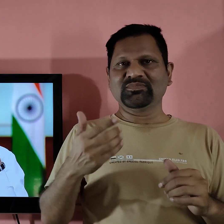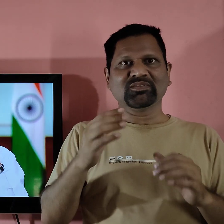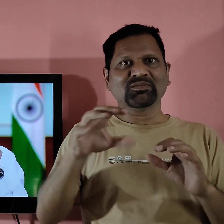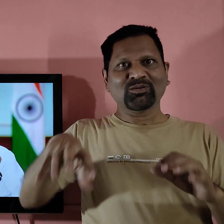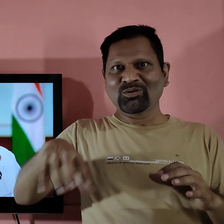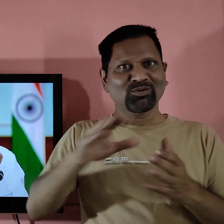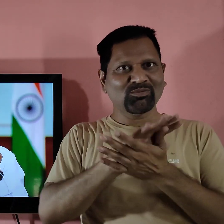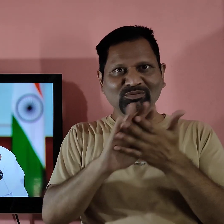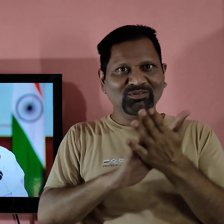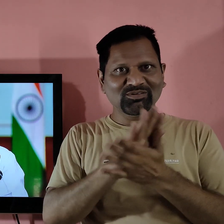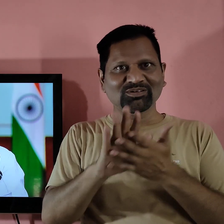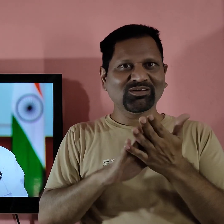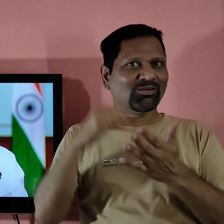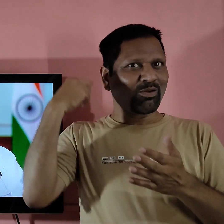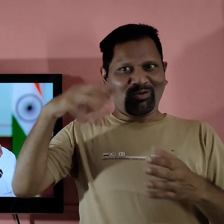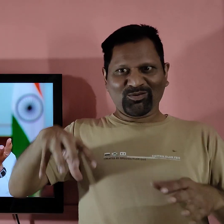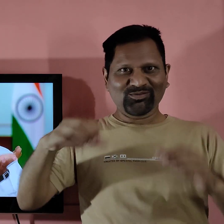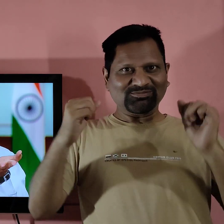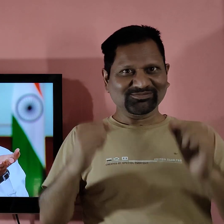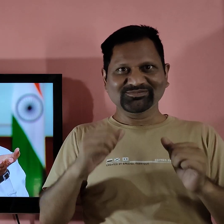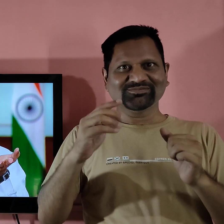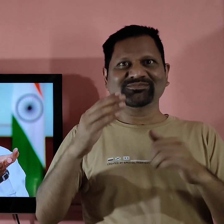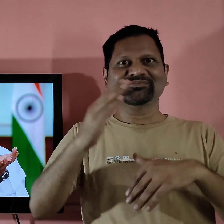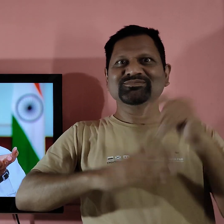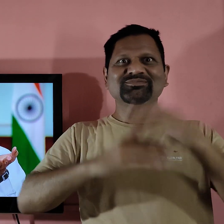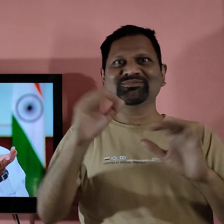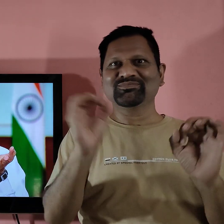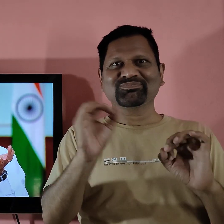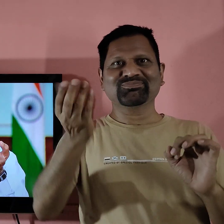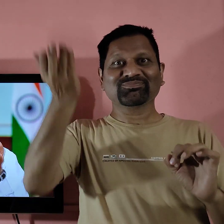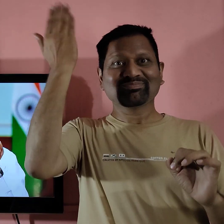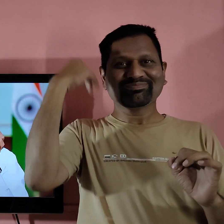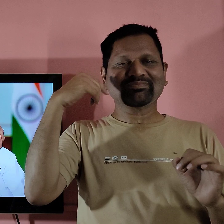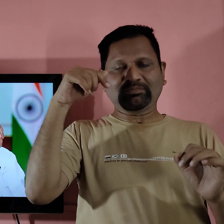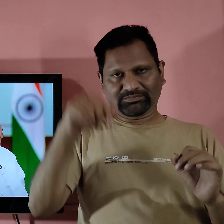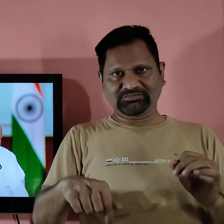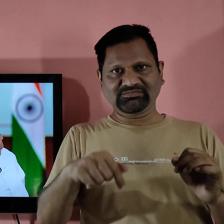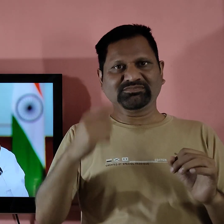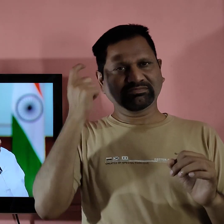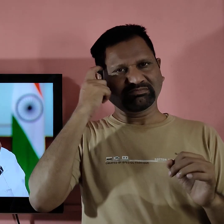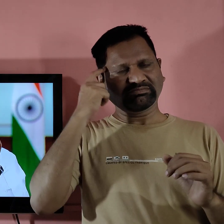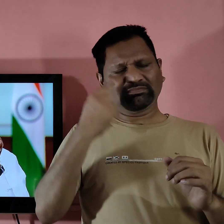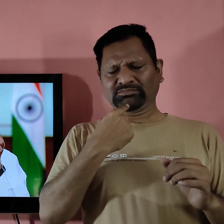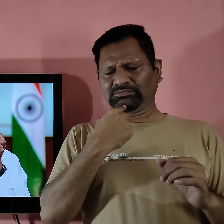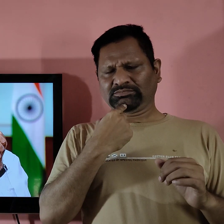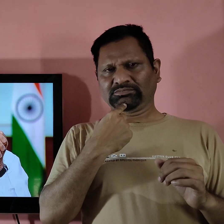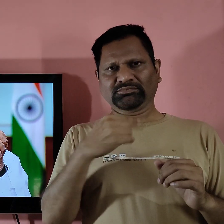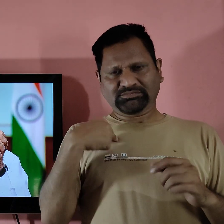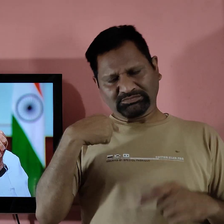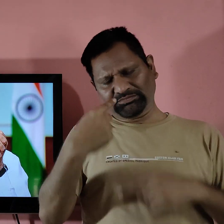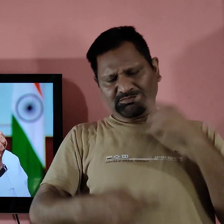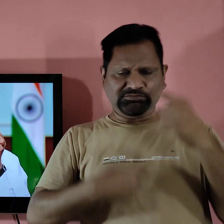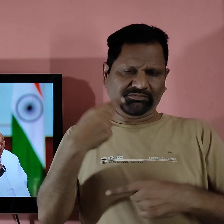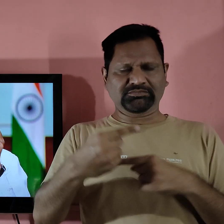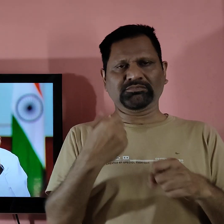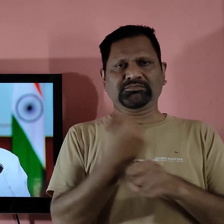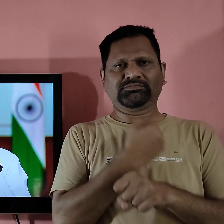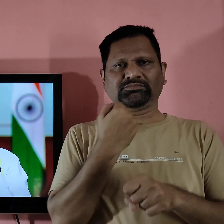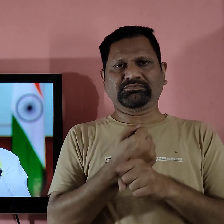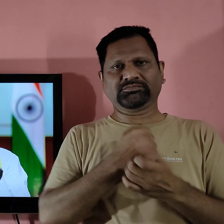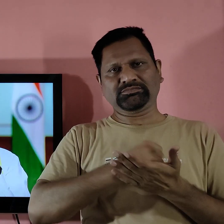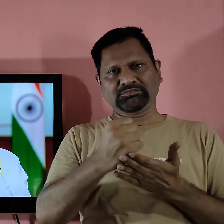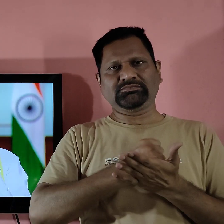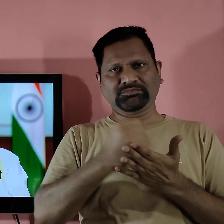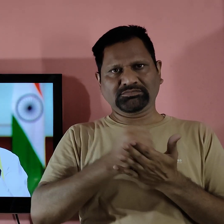कितनी बीमारियां फैलती थी ये भी आपको पता है। हम बहुत गंभीरता से प्रयास कर रहे हैं